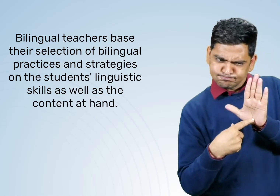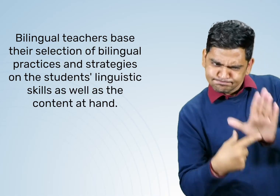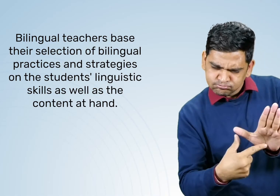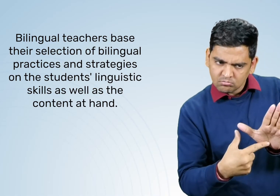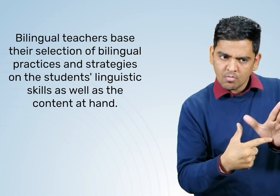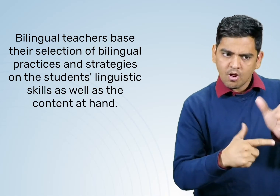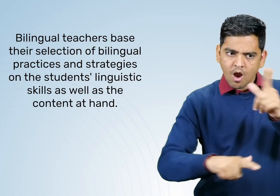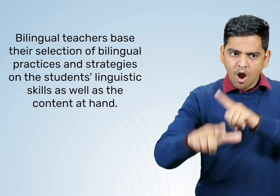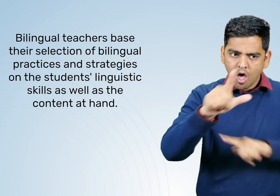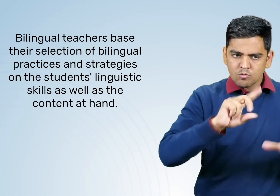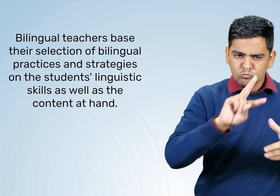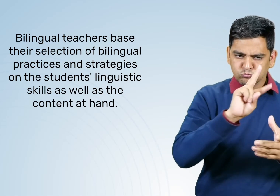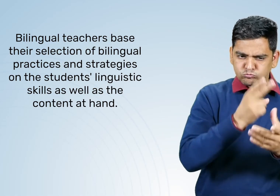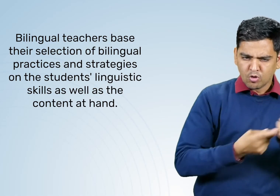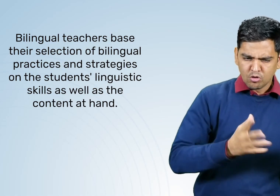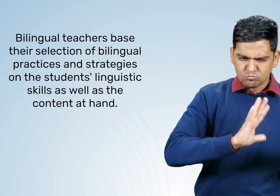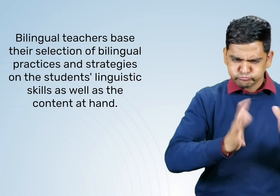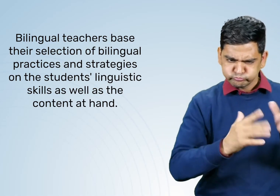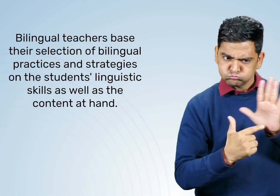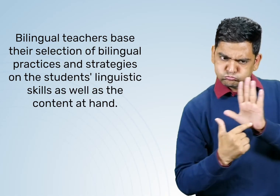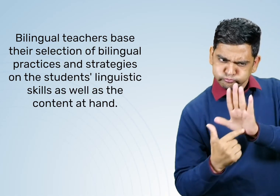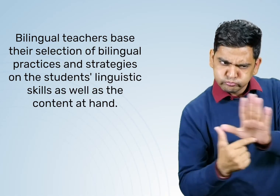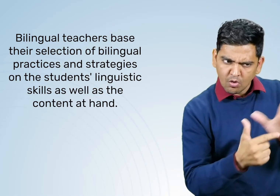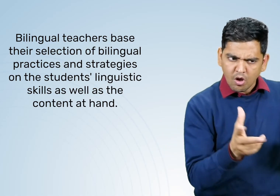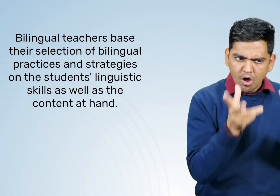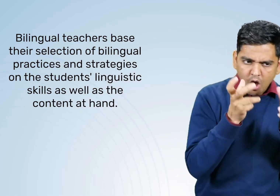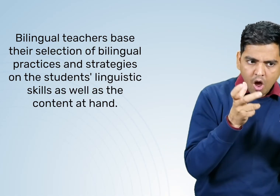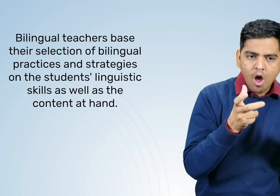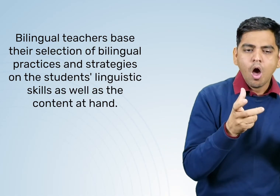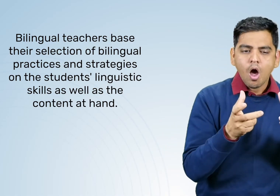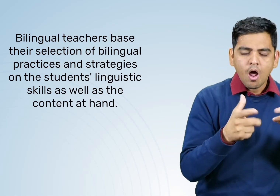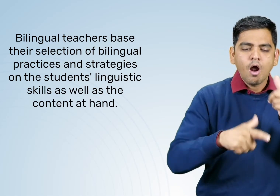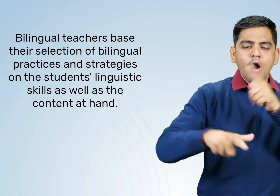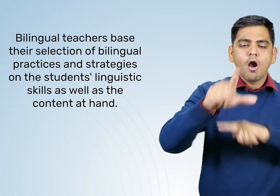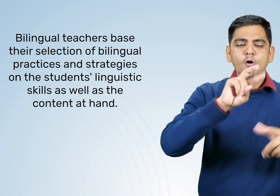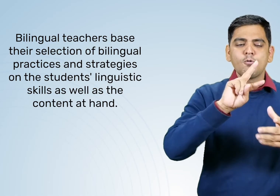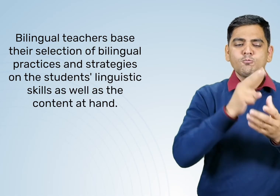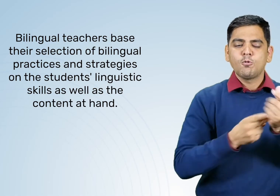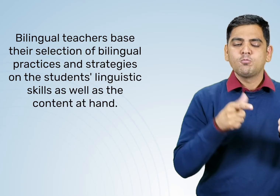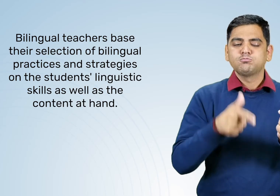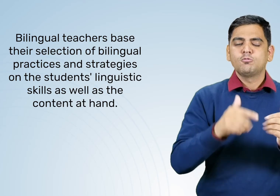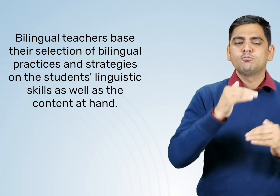भाषाई कौशल के साथ साथ उपलब्ध सामग्री पर आधारित है।